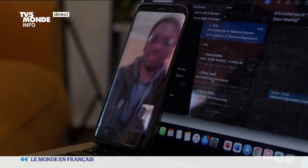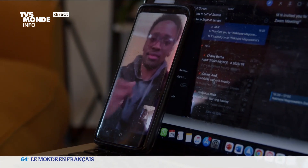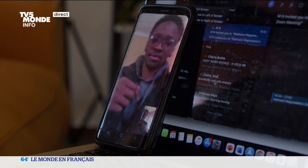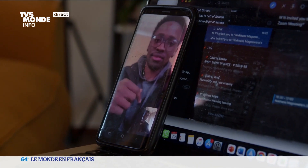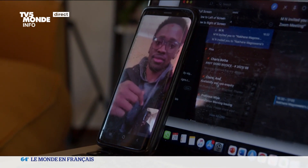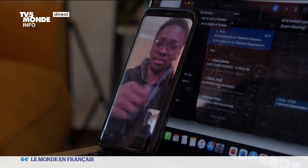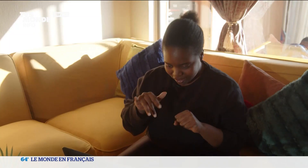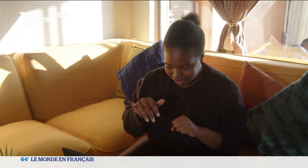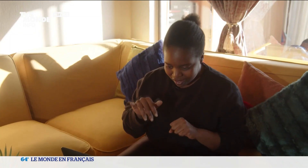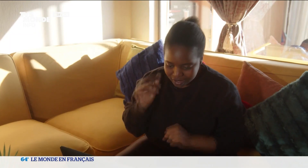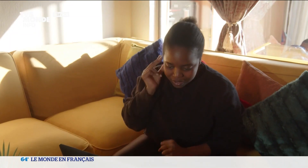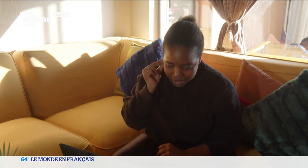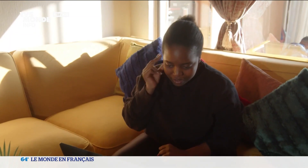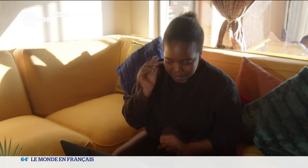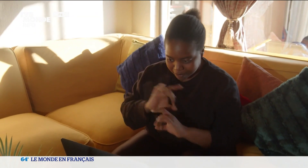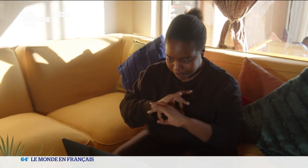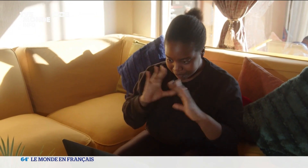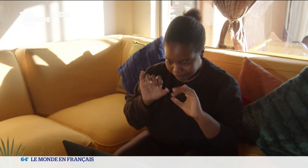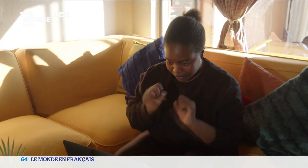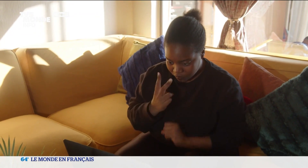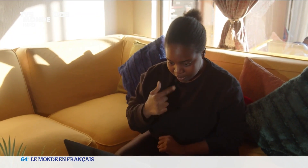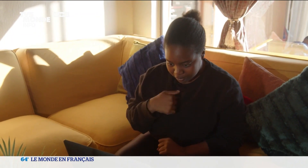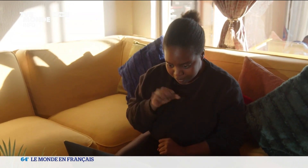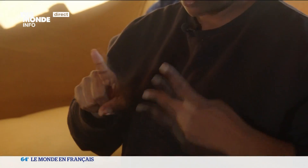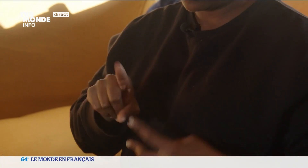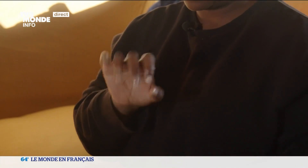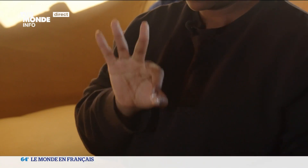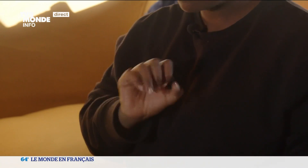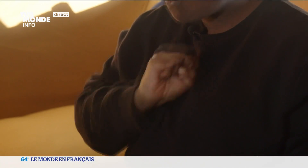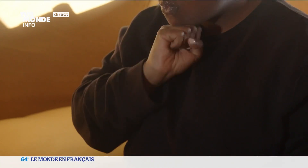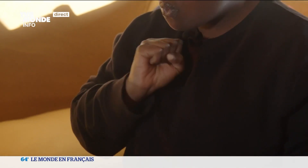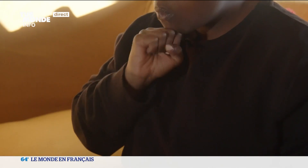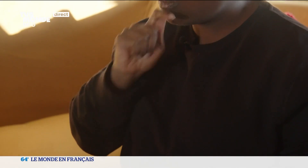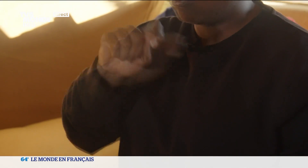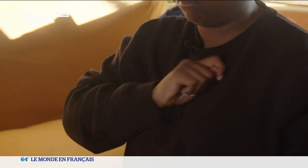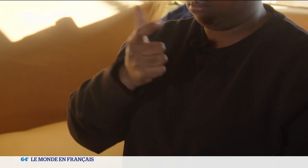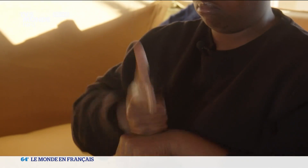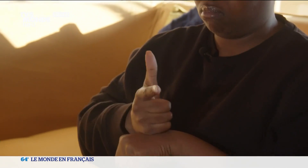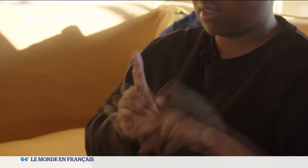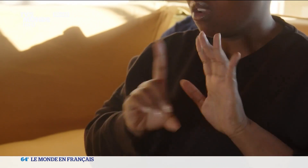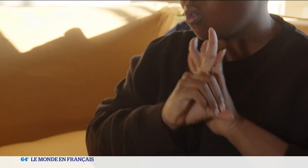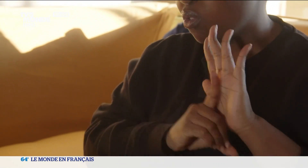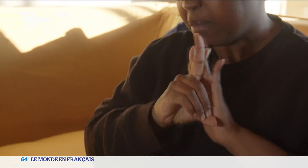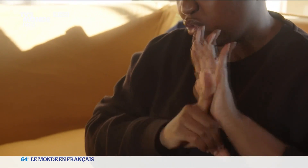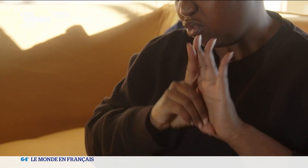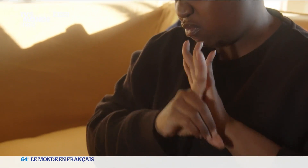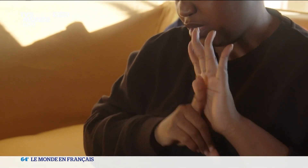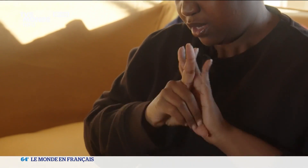film Netflix. Son agent Tandiswa espère que l'officialisation de la langue permettra d'ouvrir de nouvelles portes.